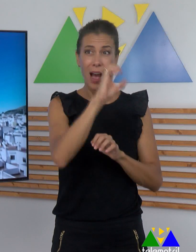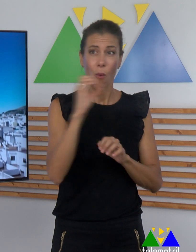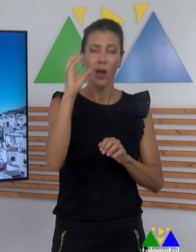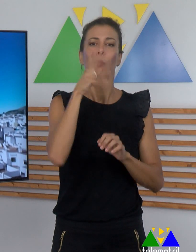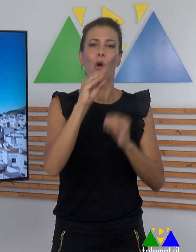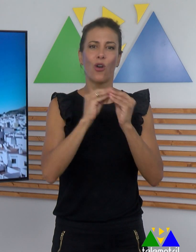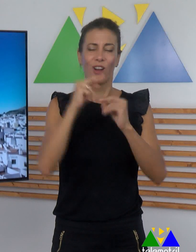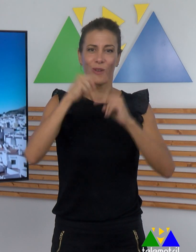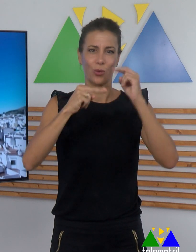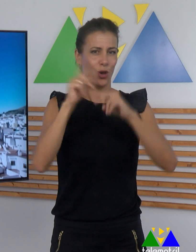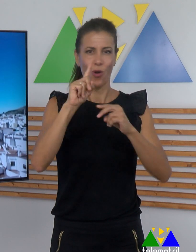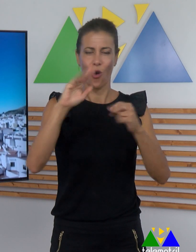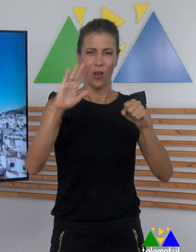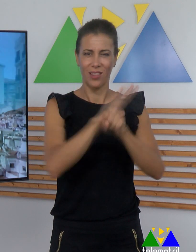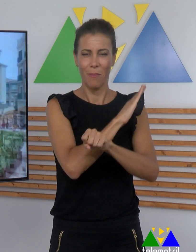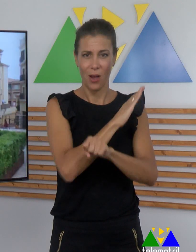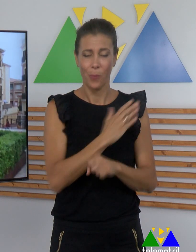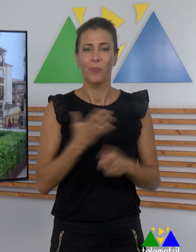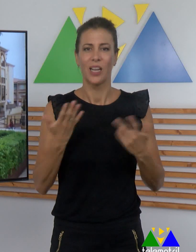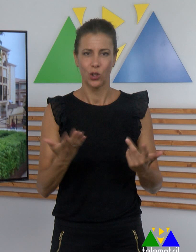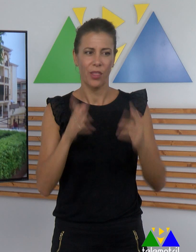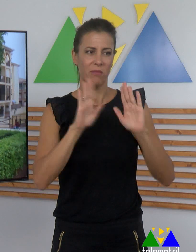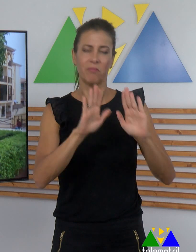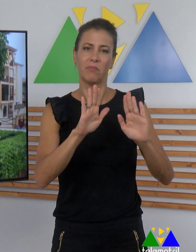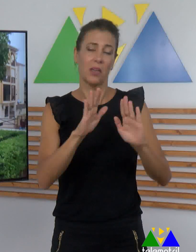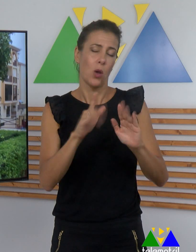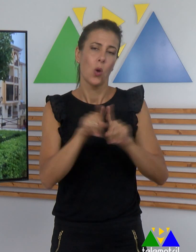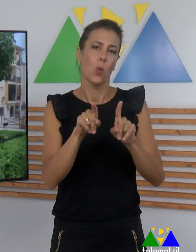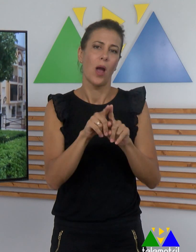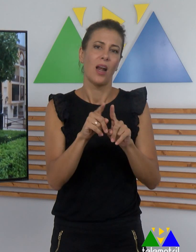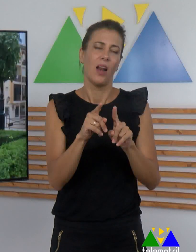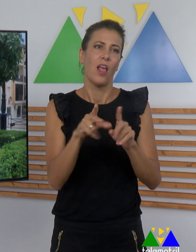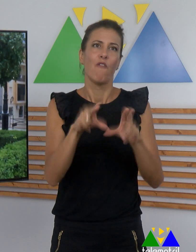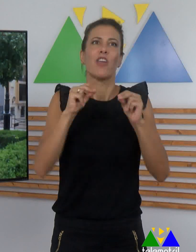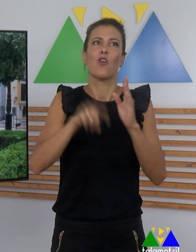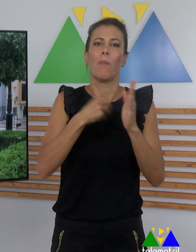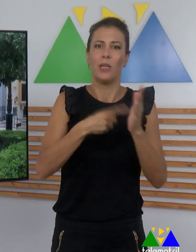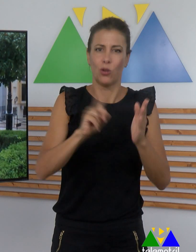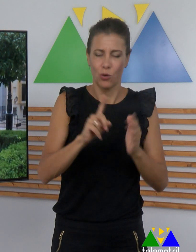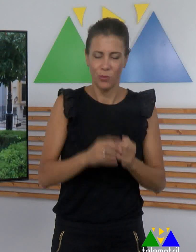de los andamios, no los cerraron, ¿no? Y se quedó así a medio terminar la torre.